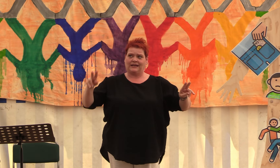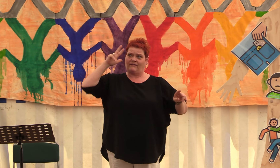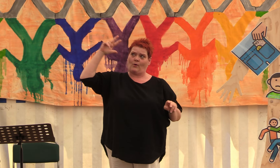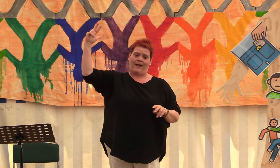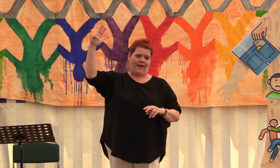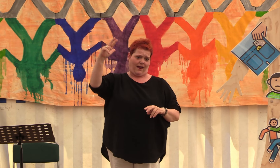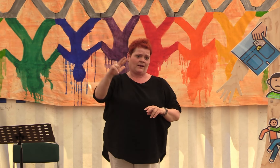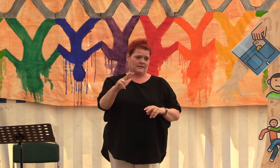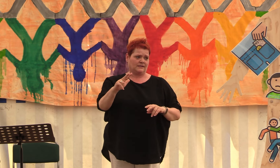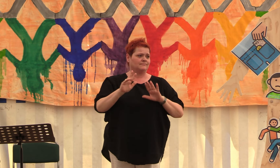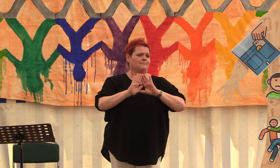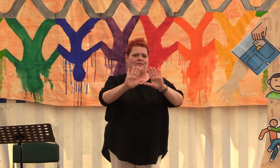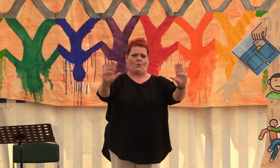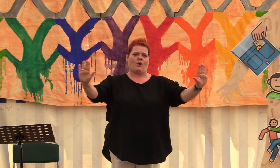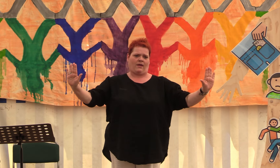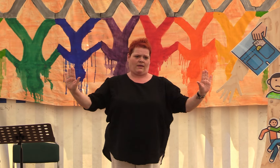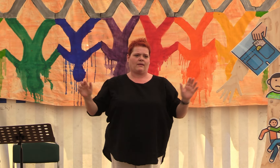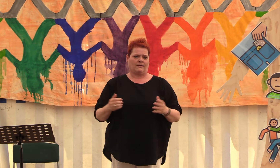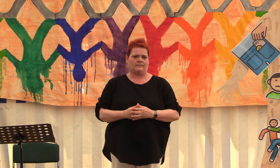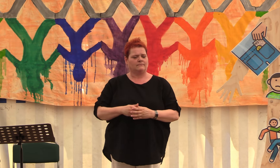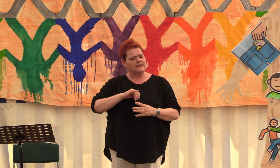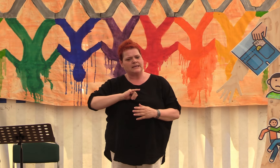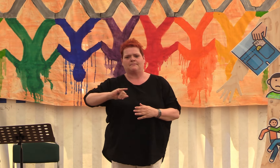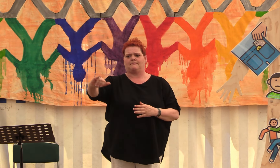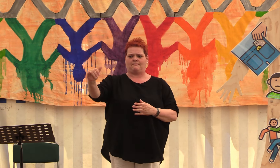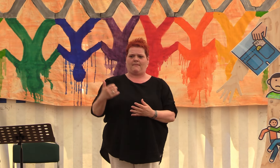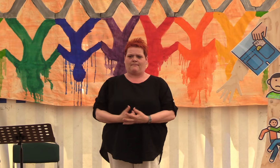Herrn sei mit euch immer.